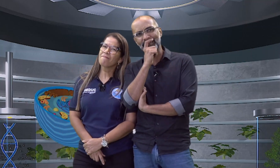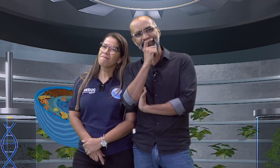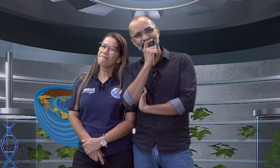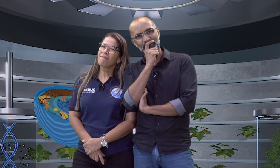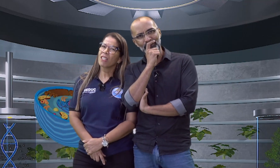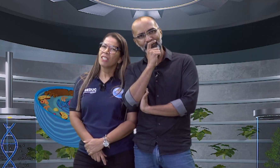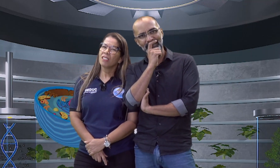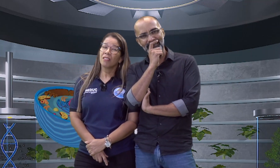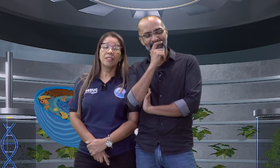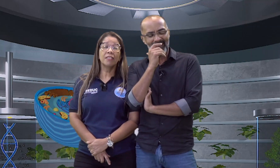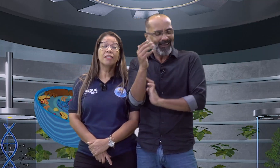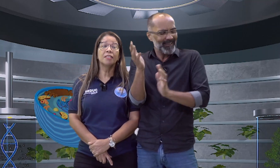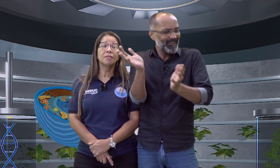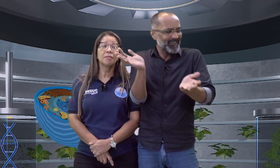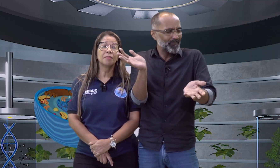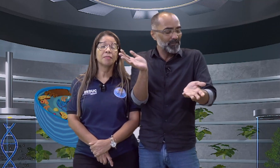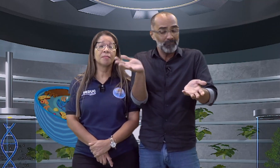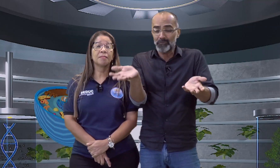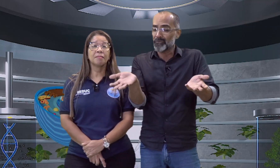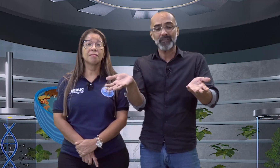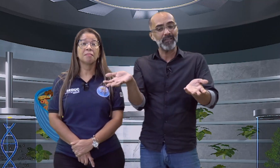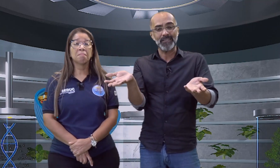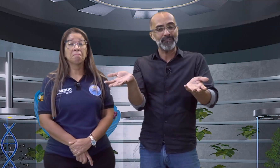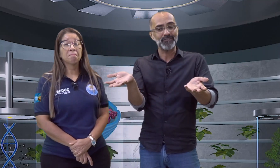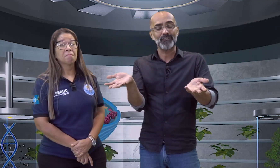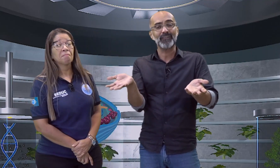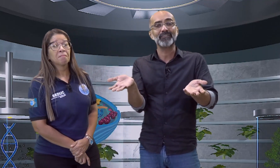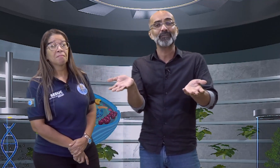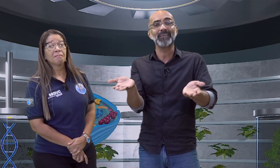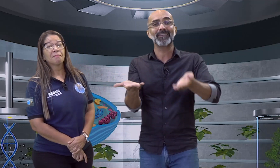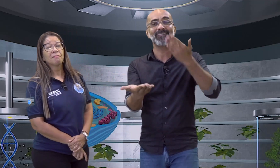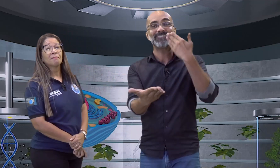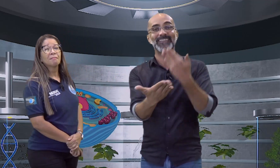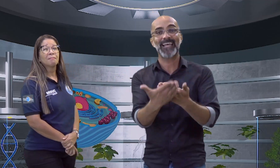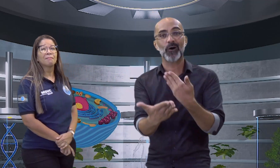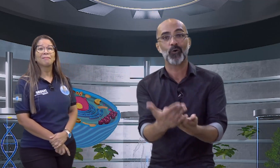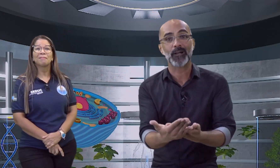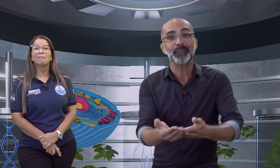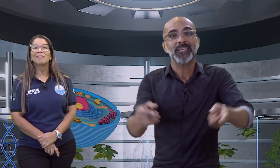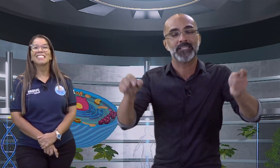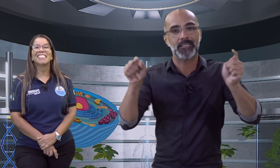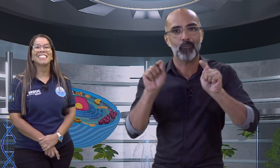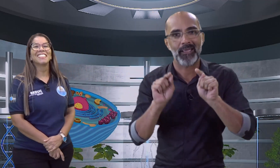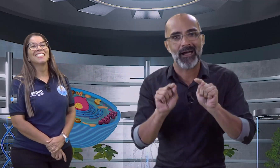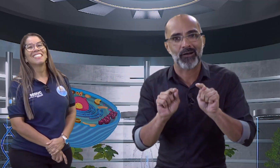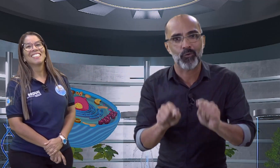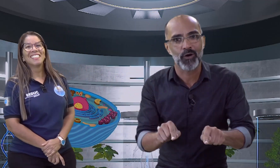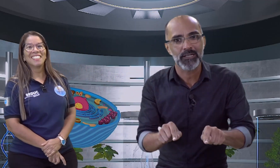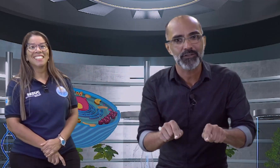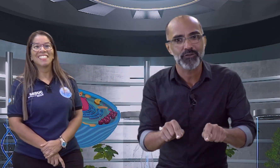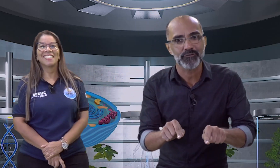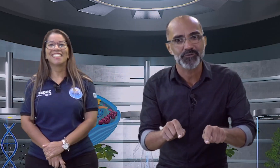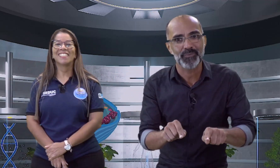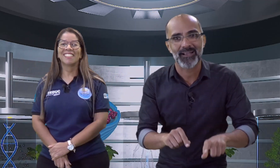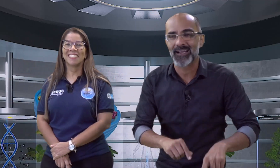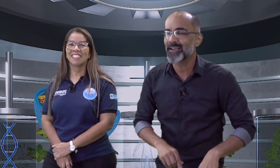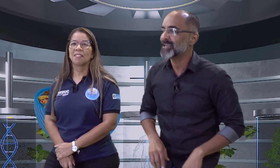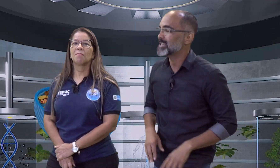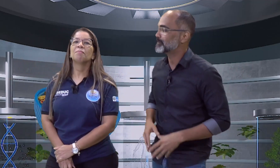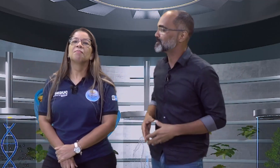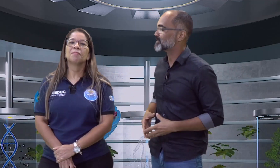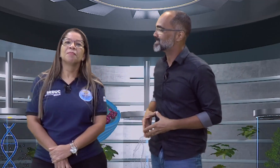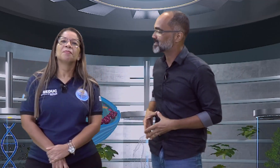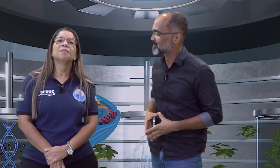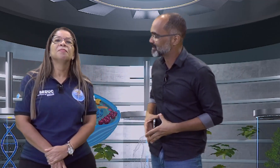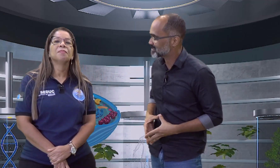que deu muitas dúvidas? Aí a Tabita, não sei, Jeff. A gente só vai ver o quê? Na hora. Então é agora que nós vamos pegar